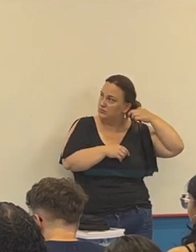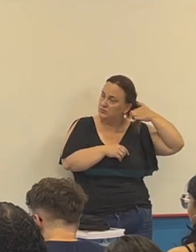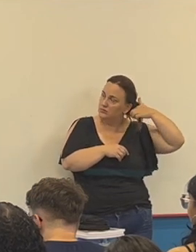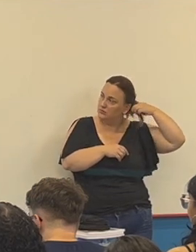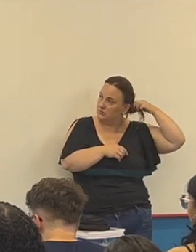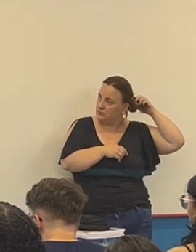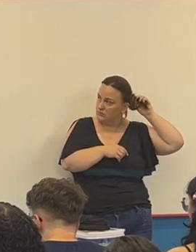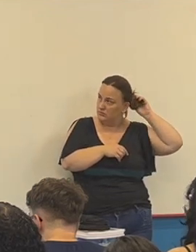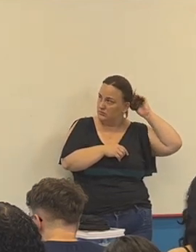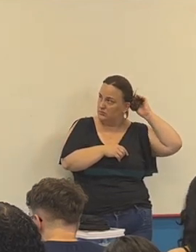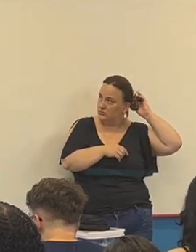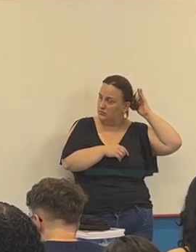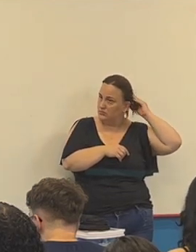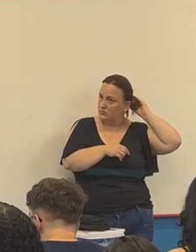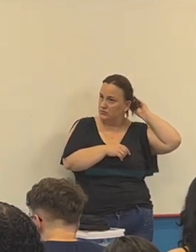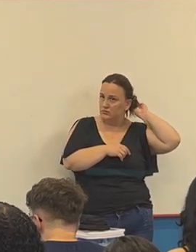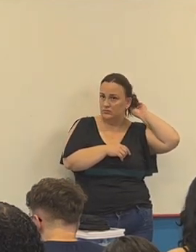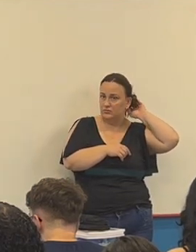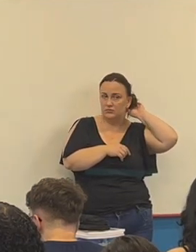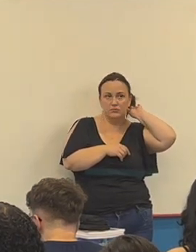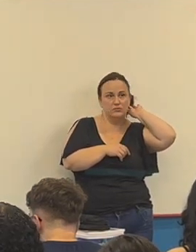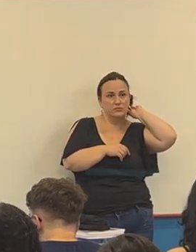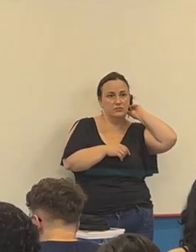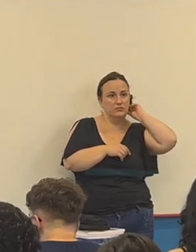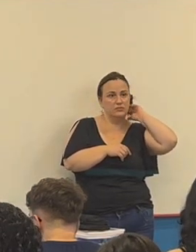Caramba, desci tudo.